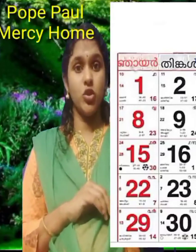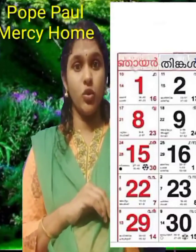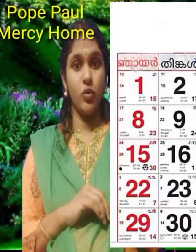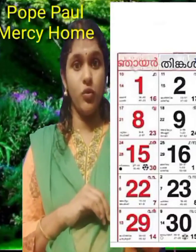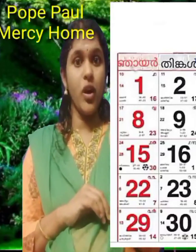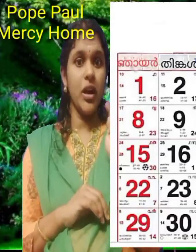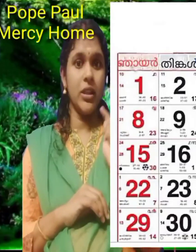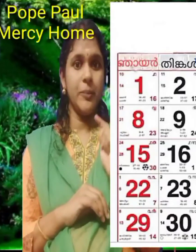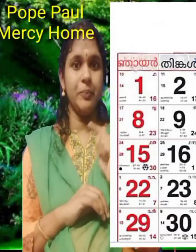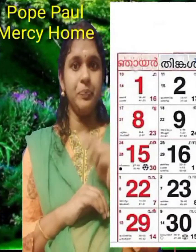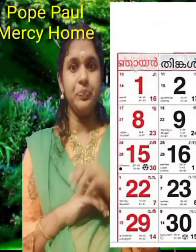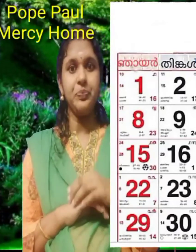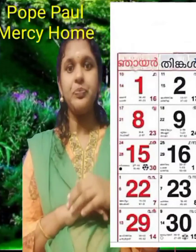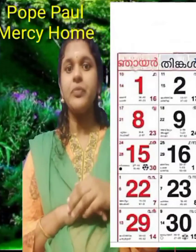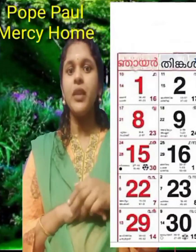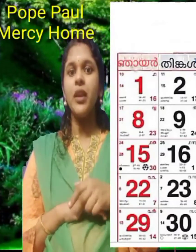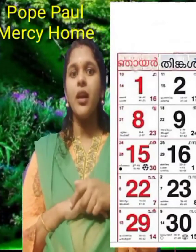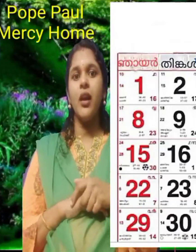ആ ചൊവ്വ.